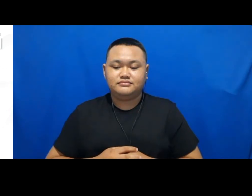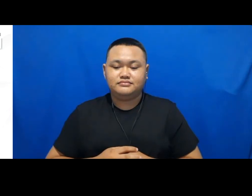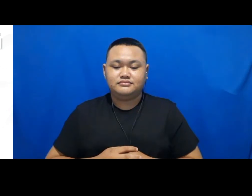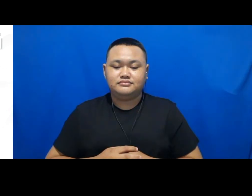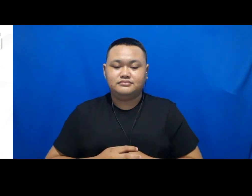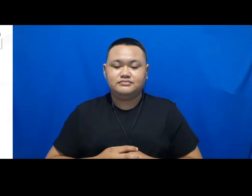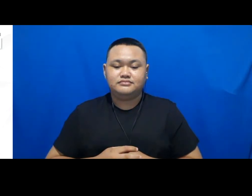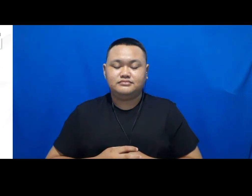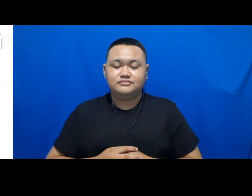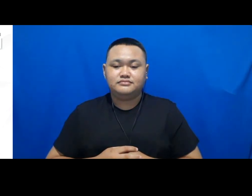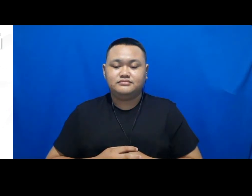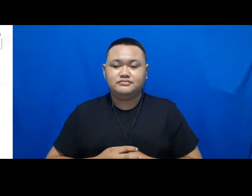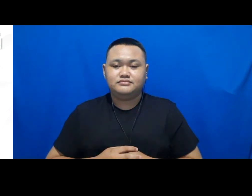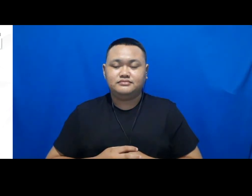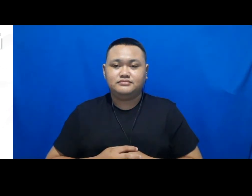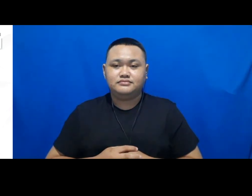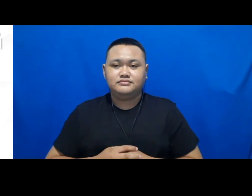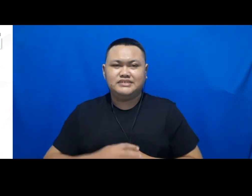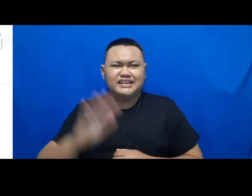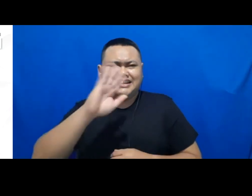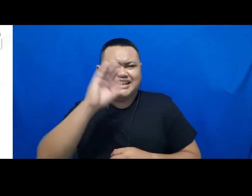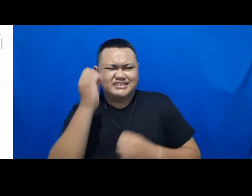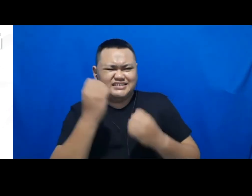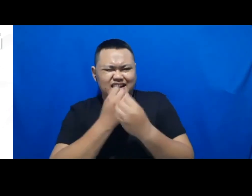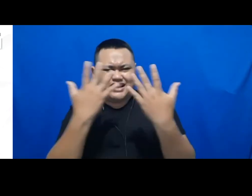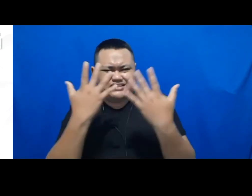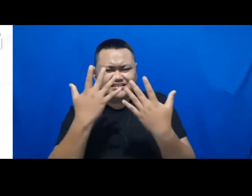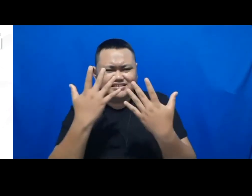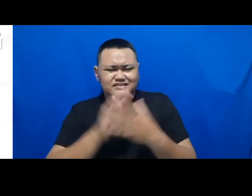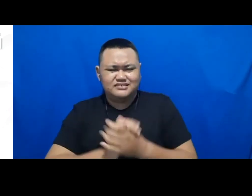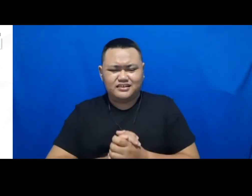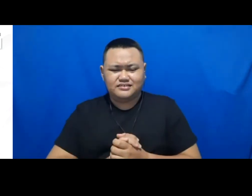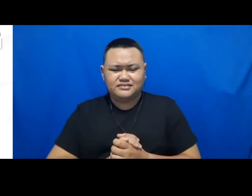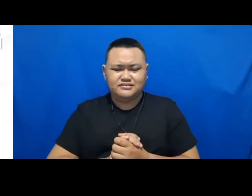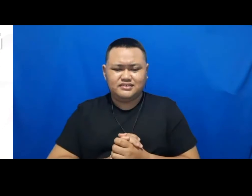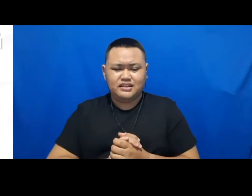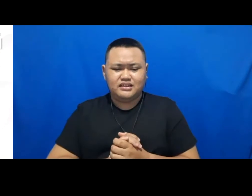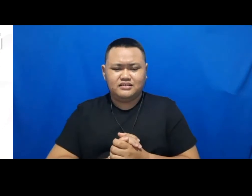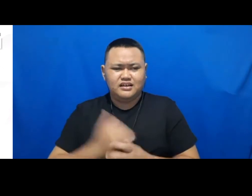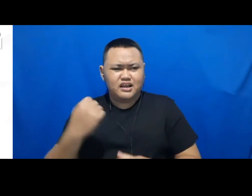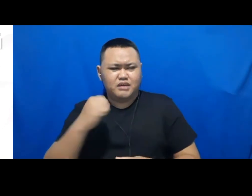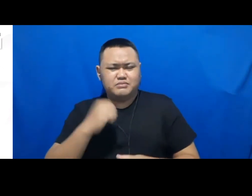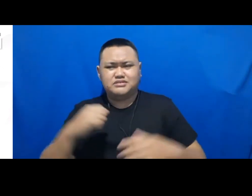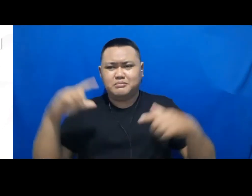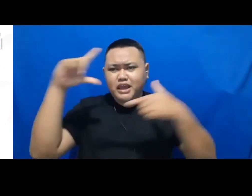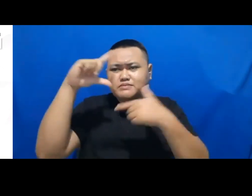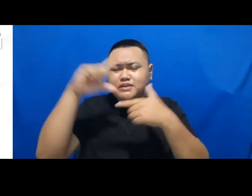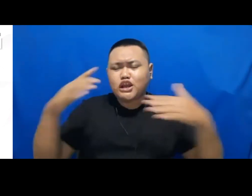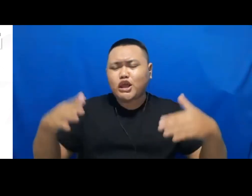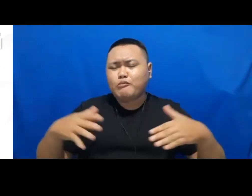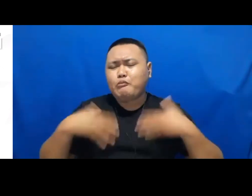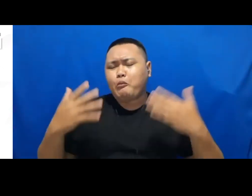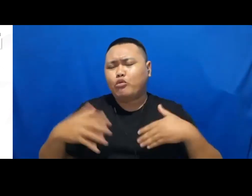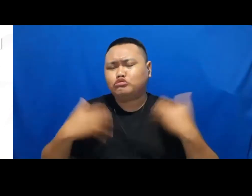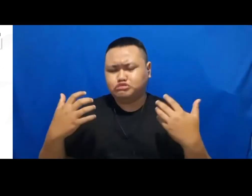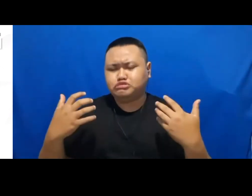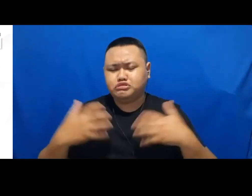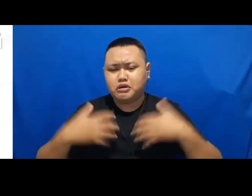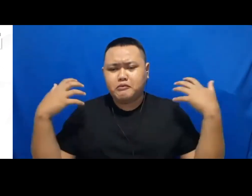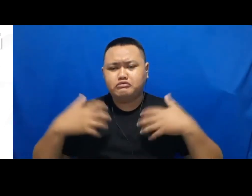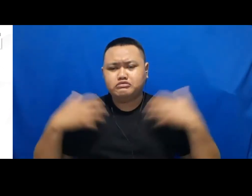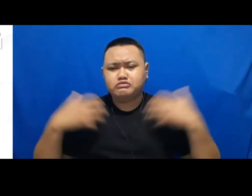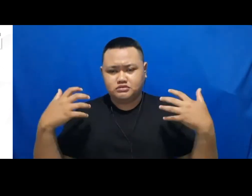ketua kelompok diskusi ya jangan sampai didominasi oleh jenis kelamin tertentu.